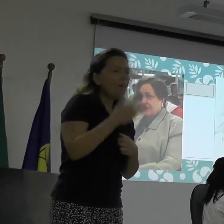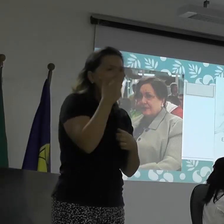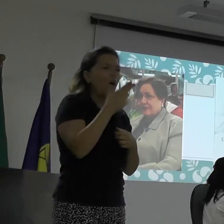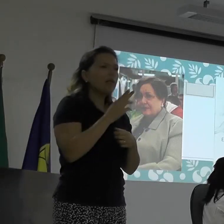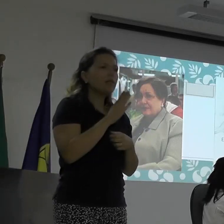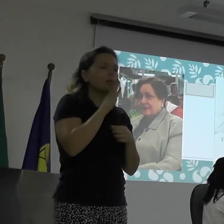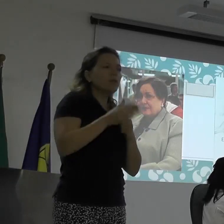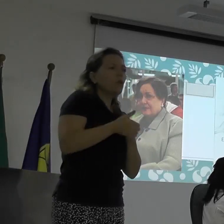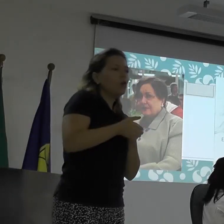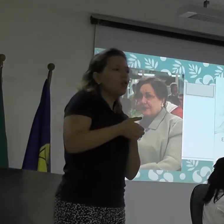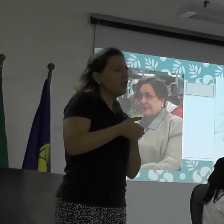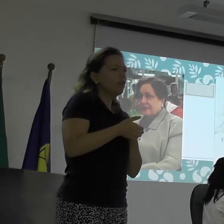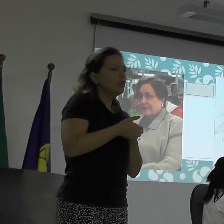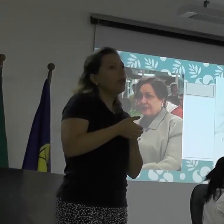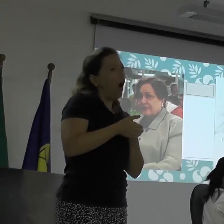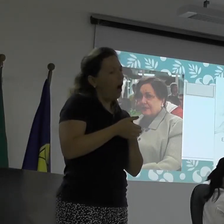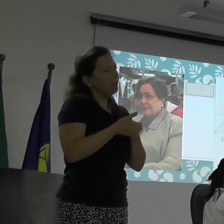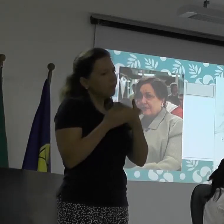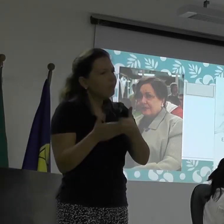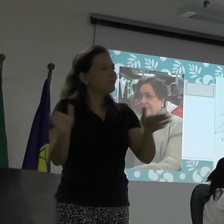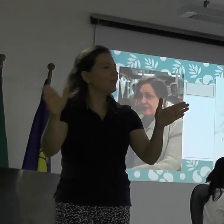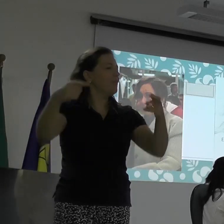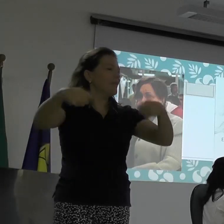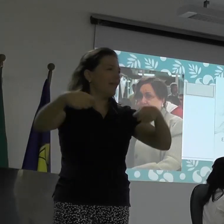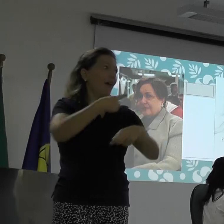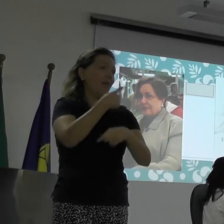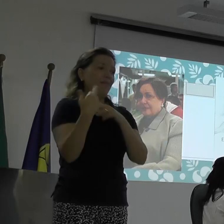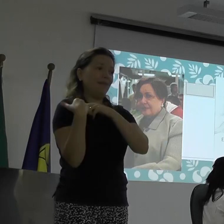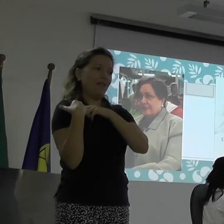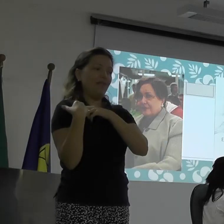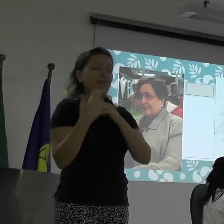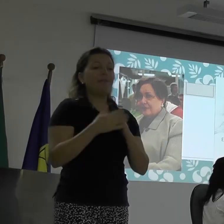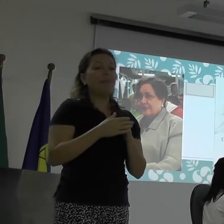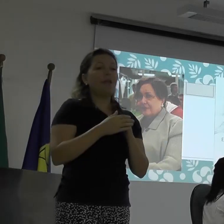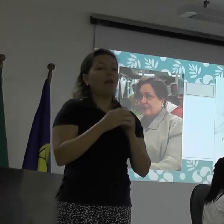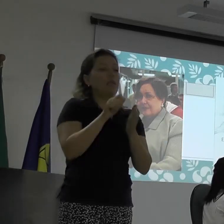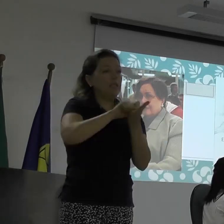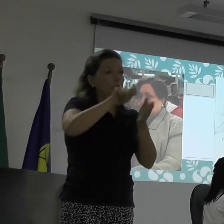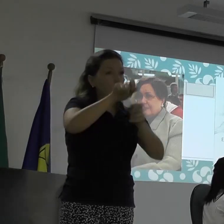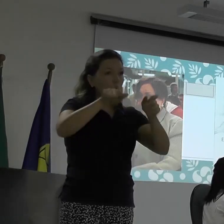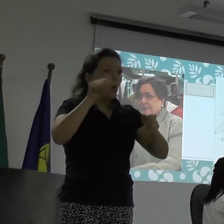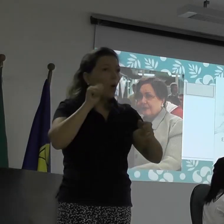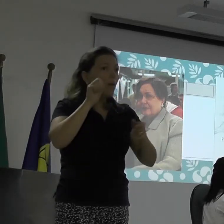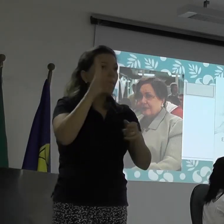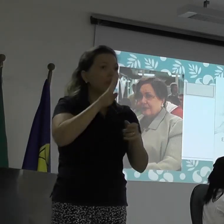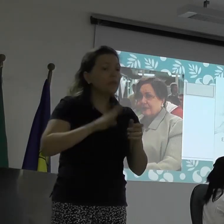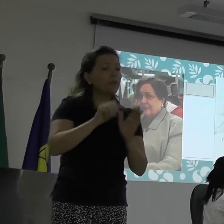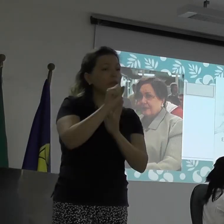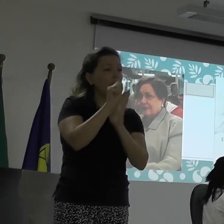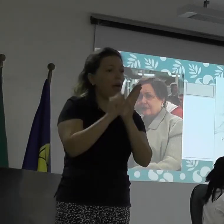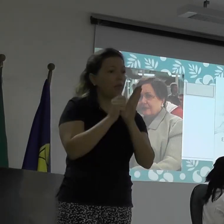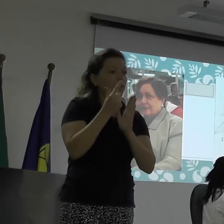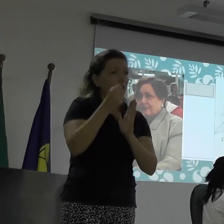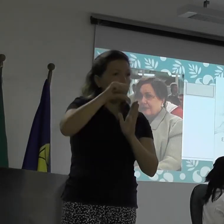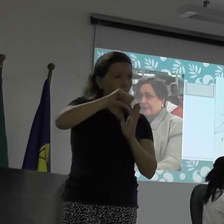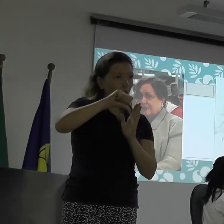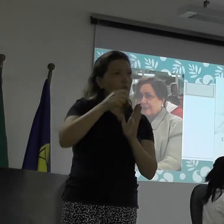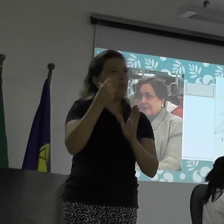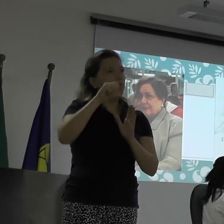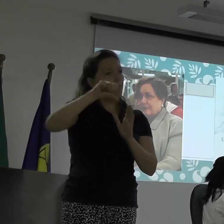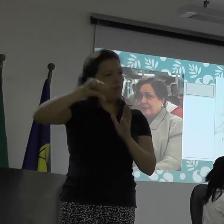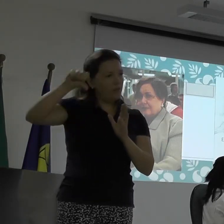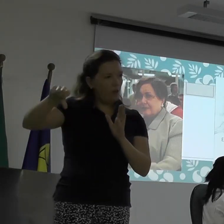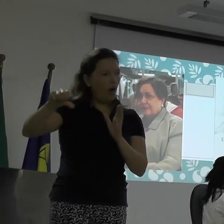silenciada. A obra Escritoras Brasileiras do Século XIX, de 1999, reúne